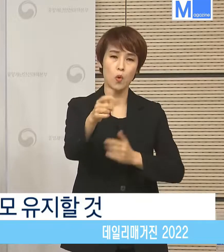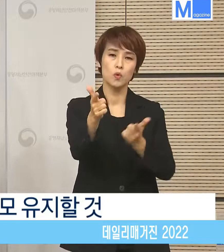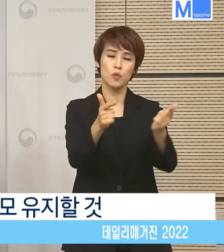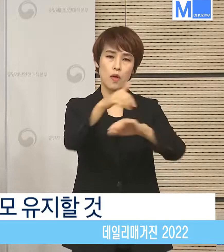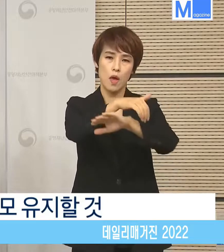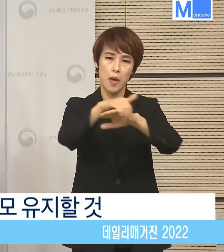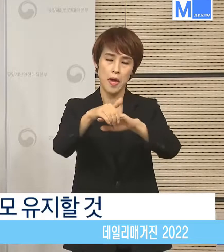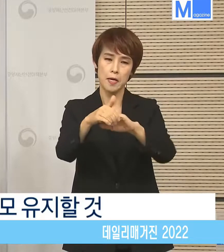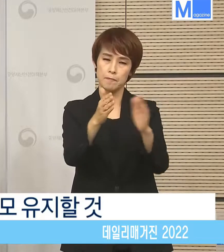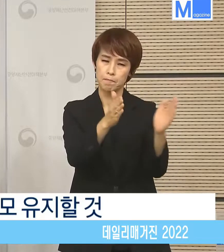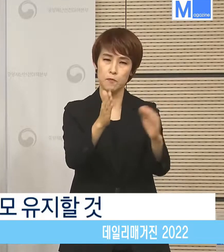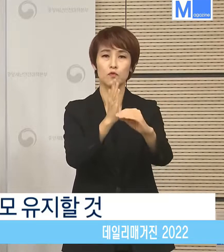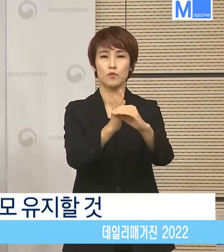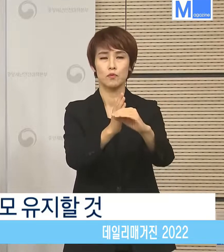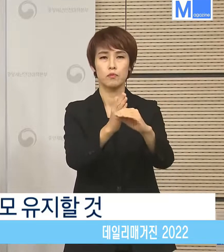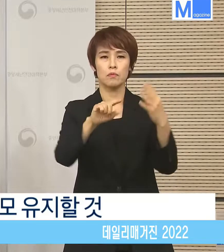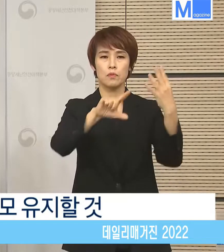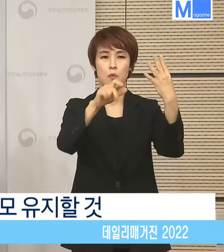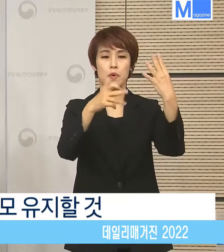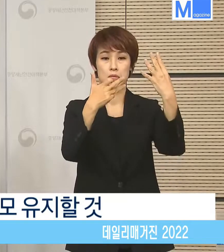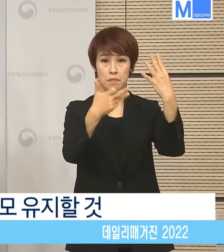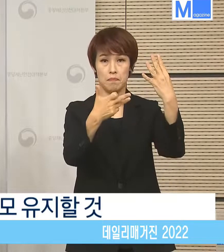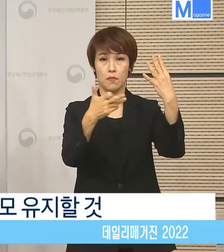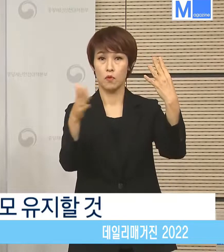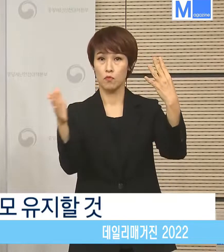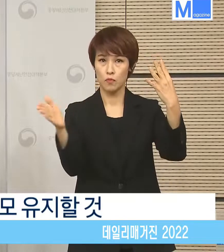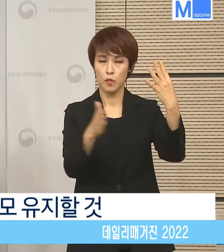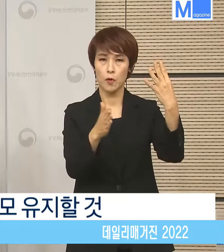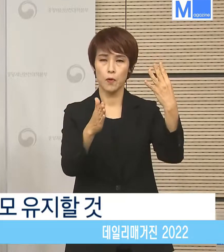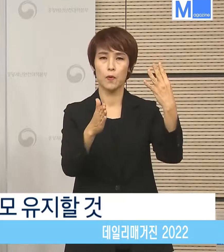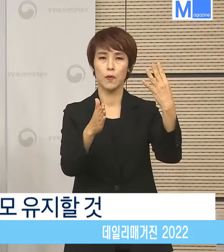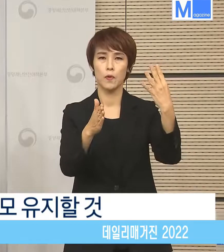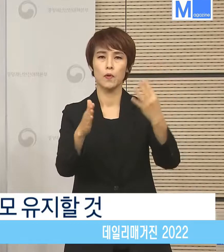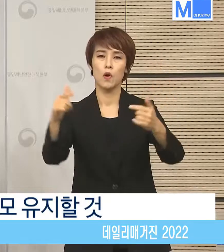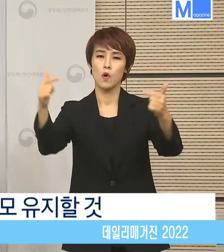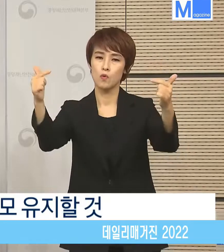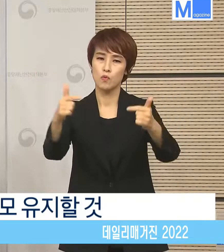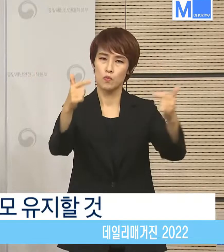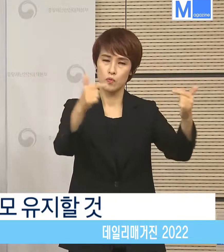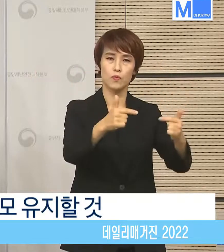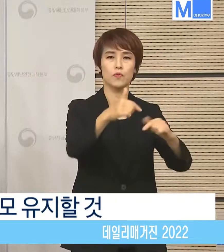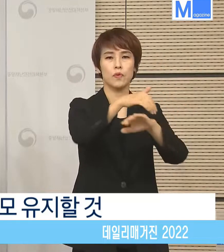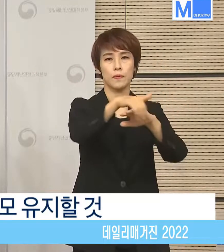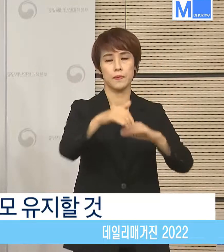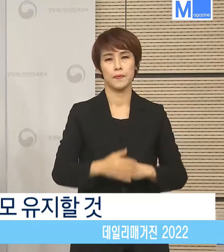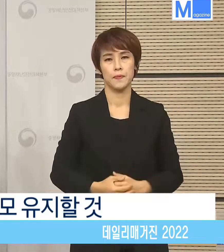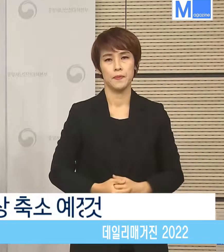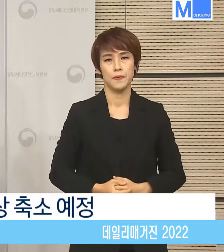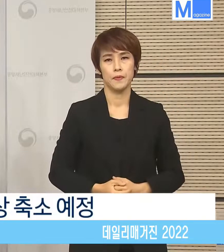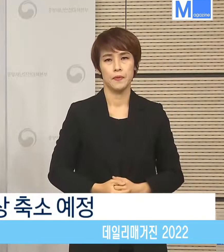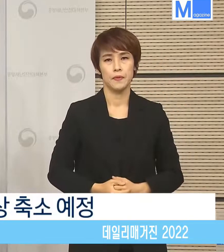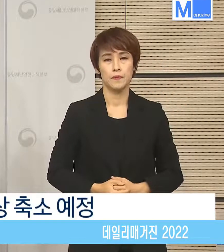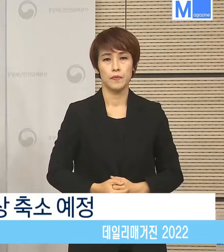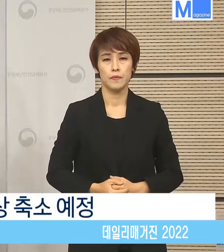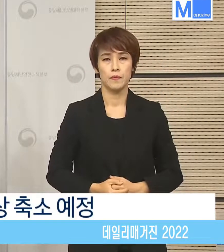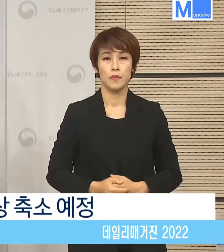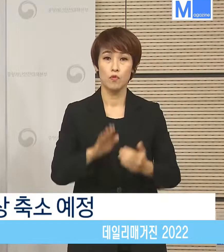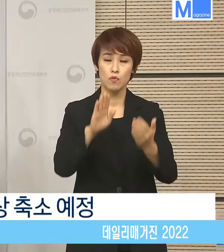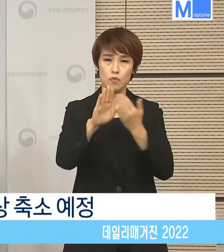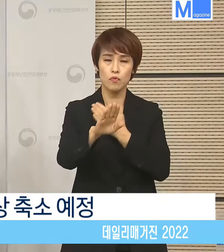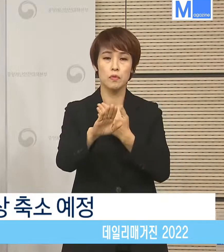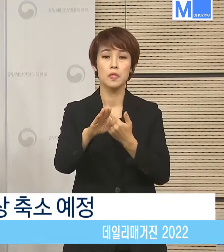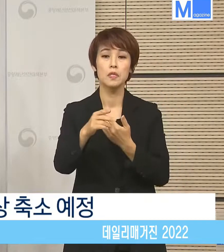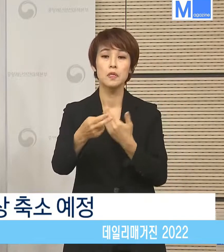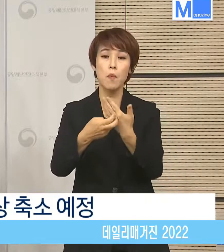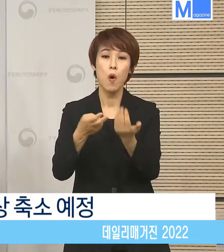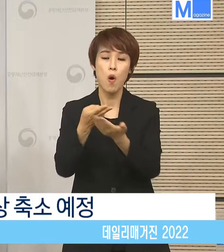조정계획을 수립하고 있으며 4월 18일부터 단계적으로 해제할 예정입니다. 전환 이후 이